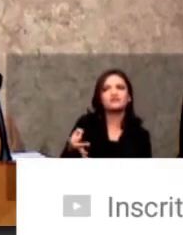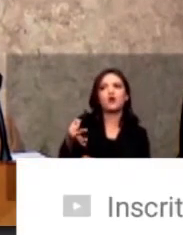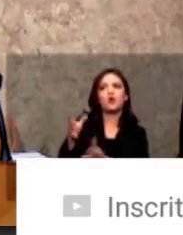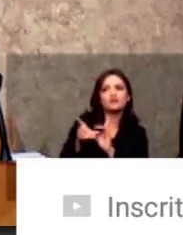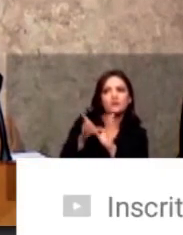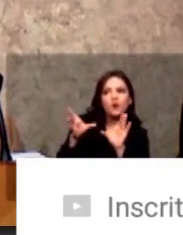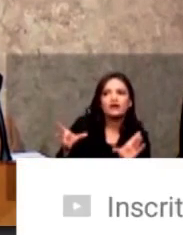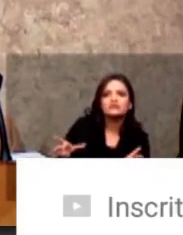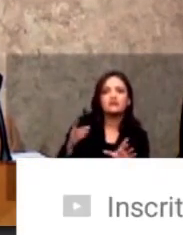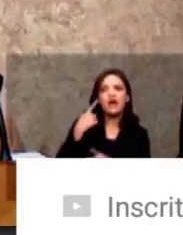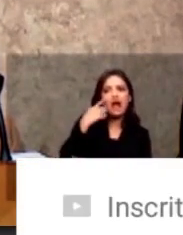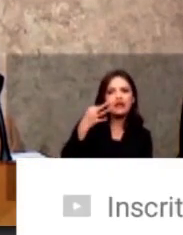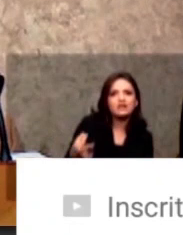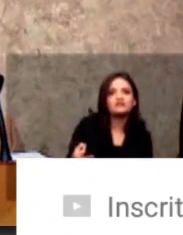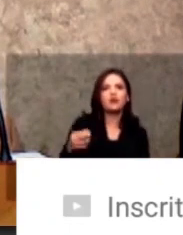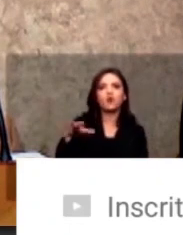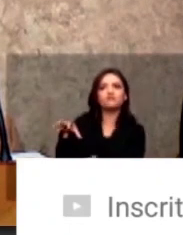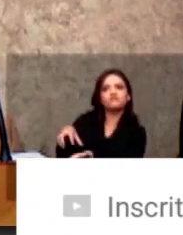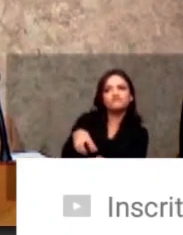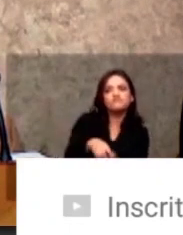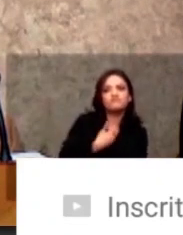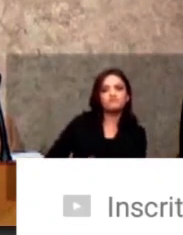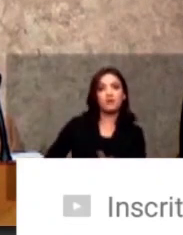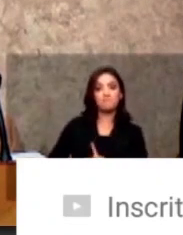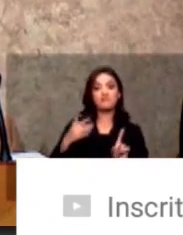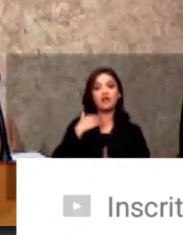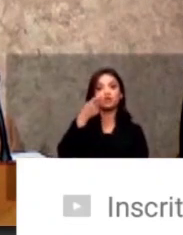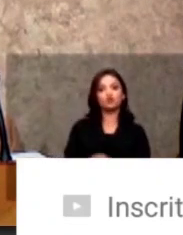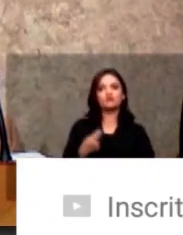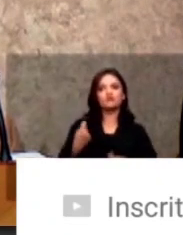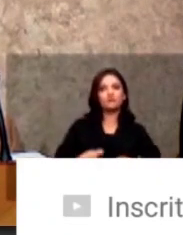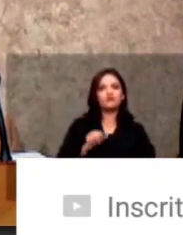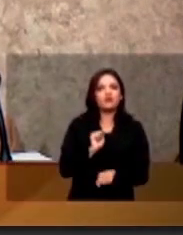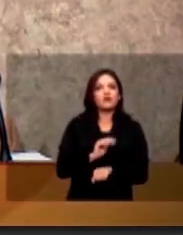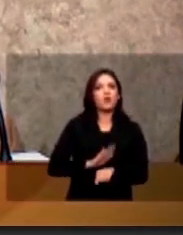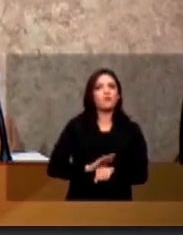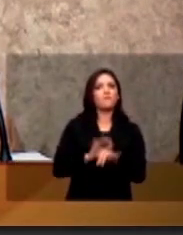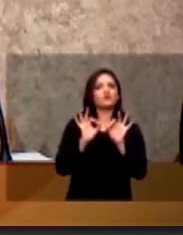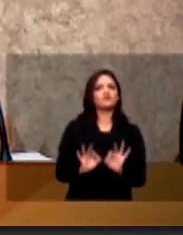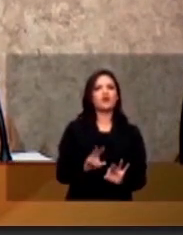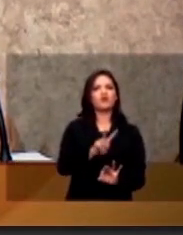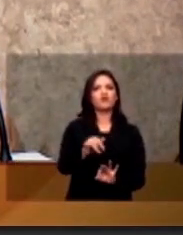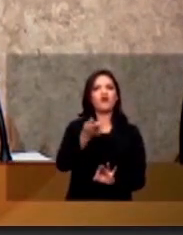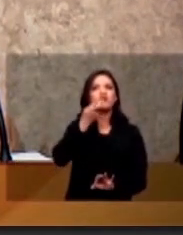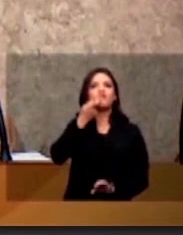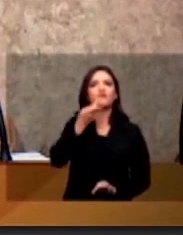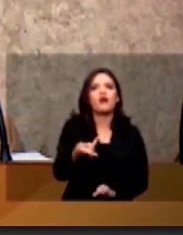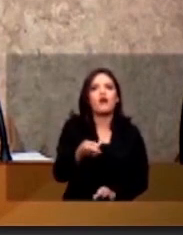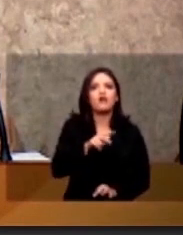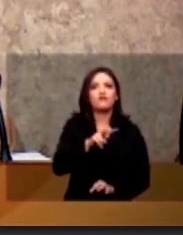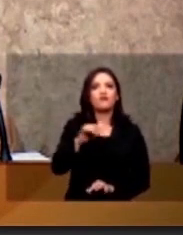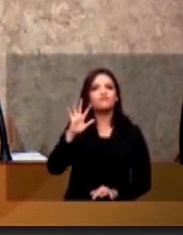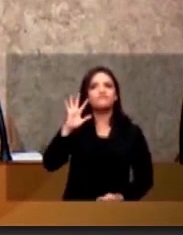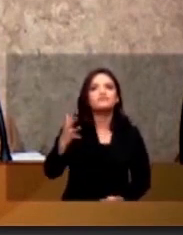os juízes precisam vislumbrar o momento adequado para erguer a voz de arte de